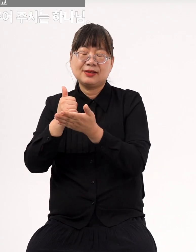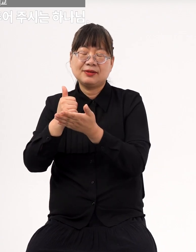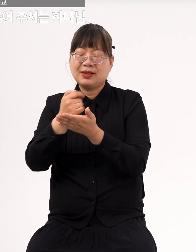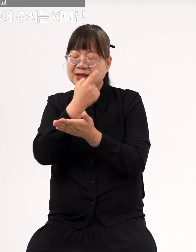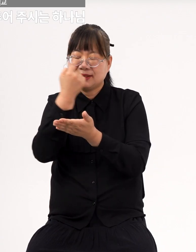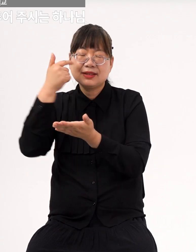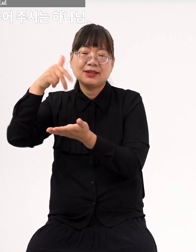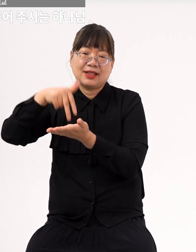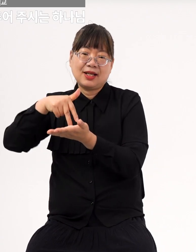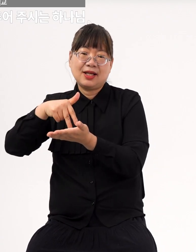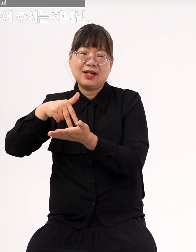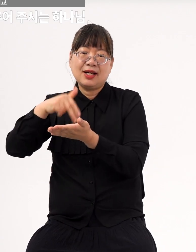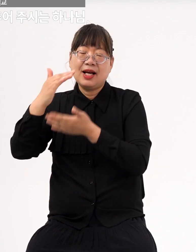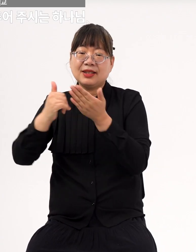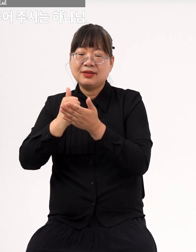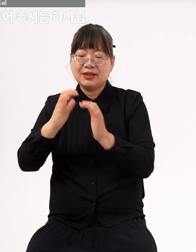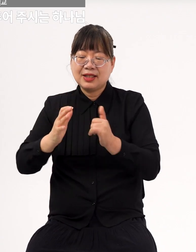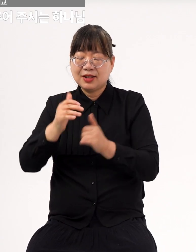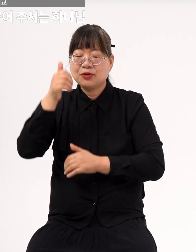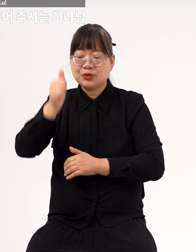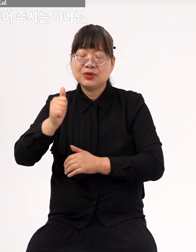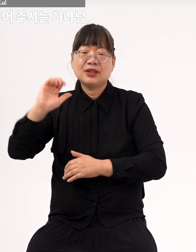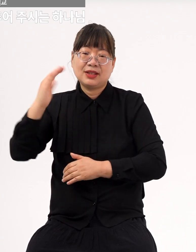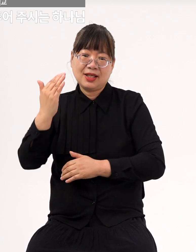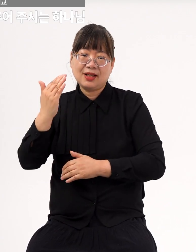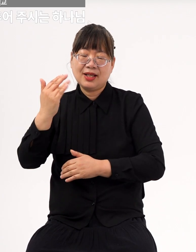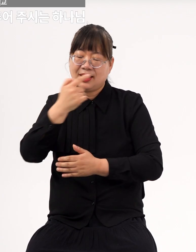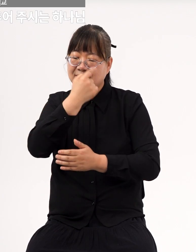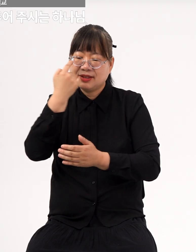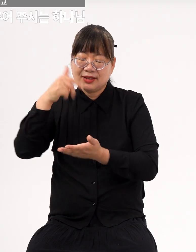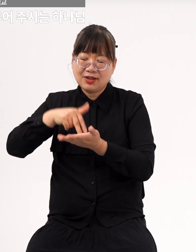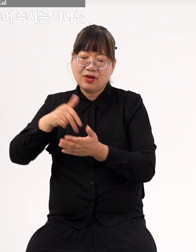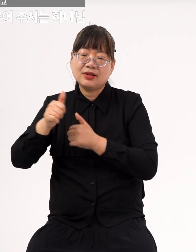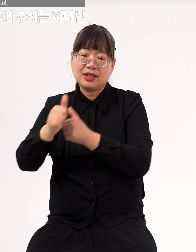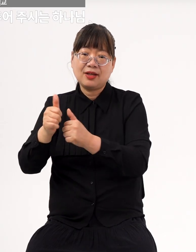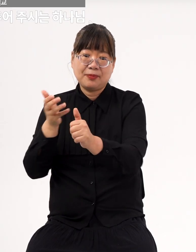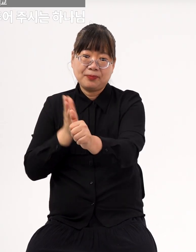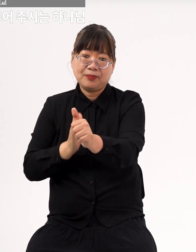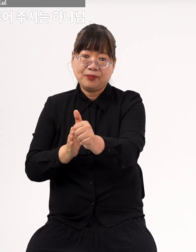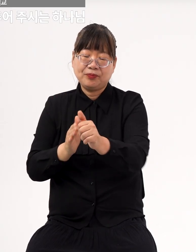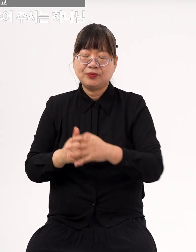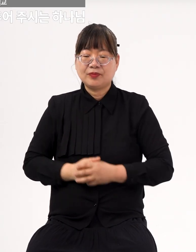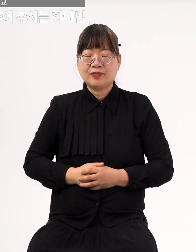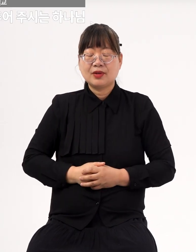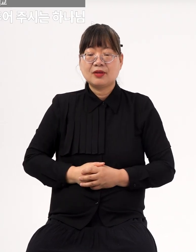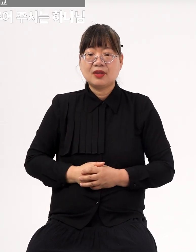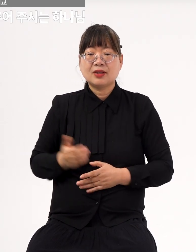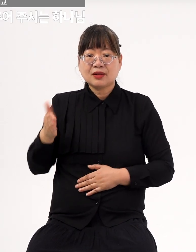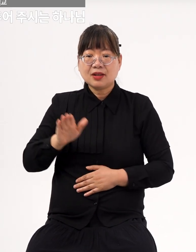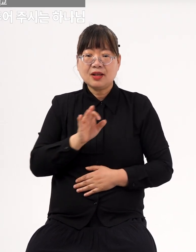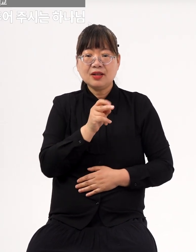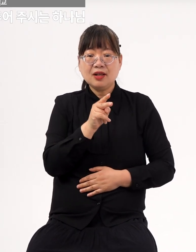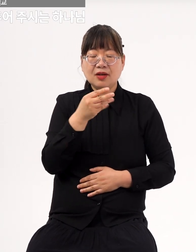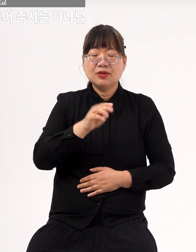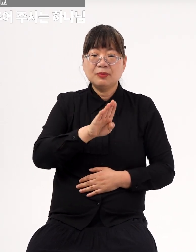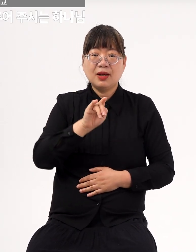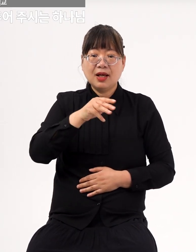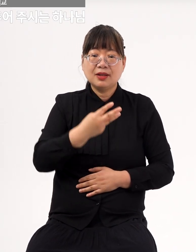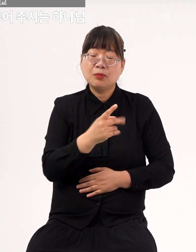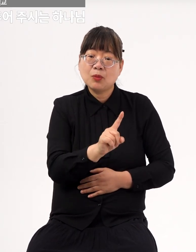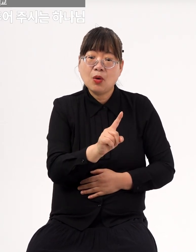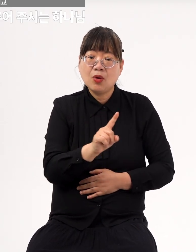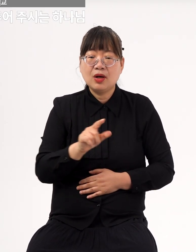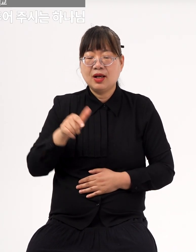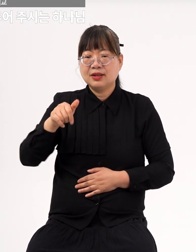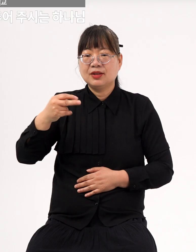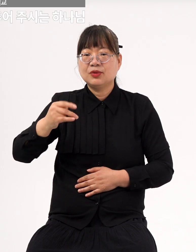관점에서. 그러니까 여룻바알이 되어버렸어요. 근데 이 별명이 놀랍게도 기드온이 만들어